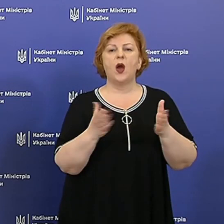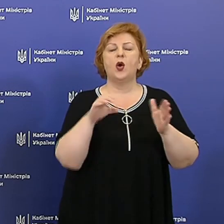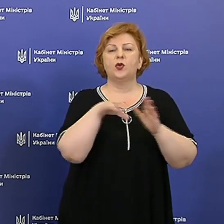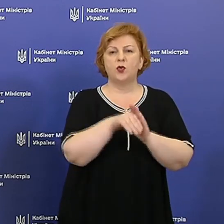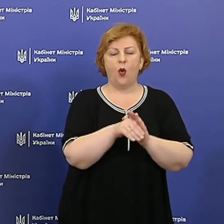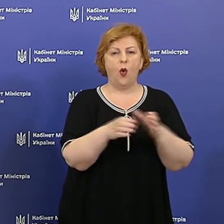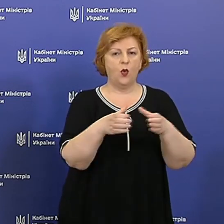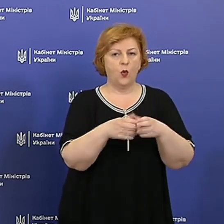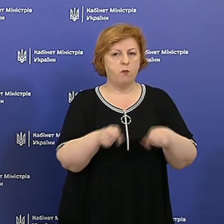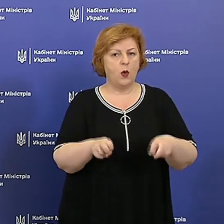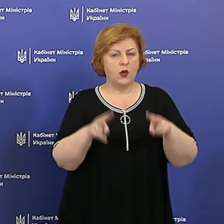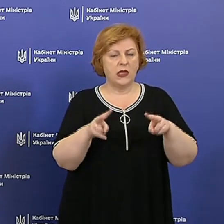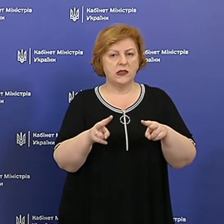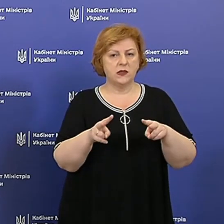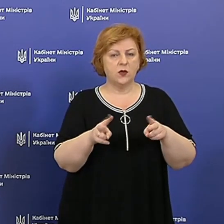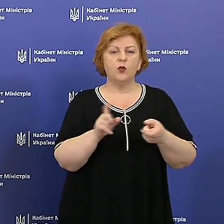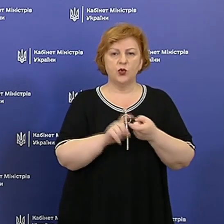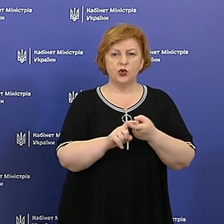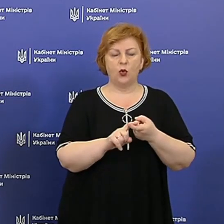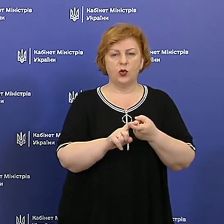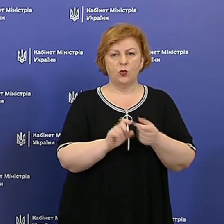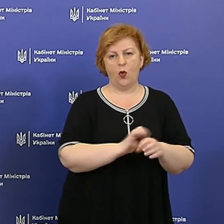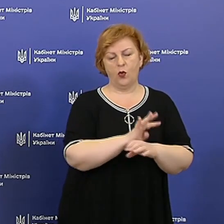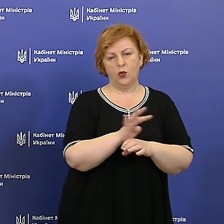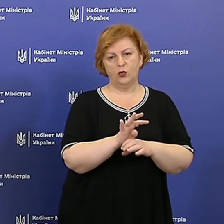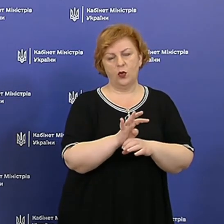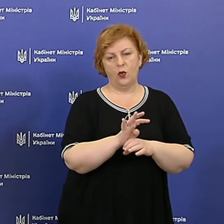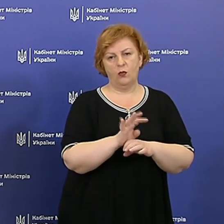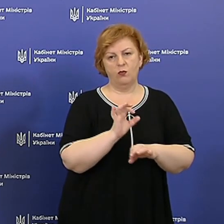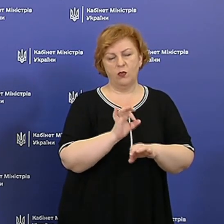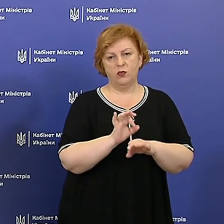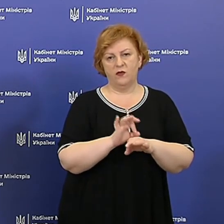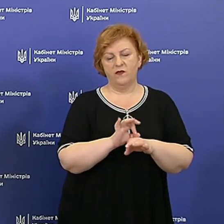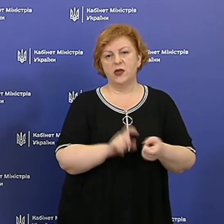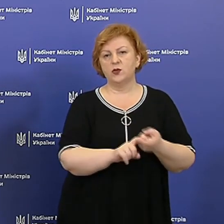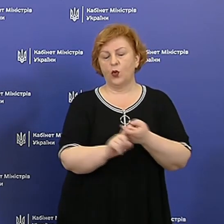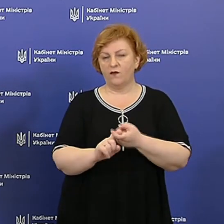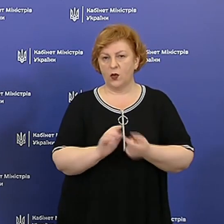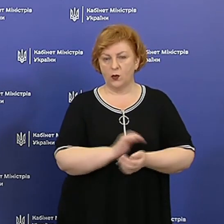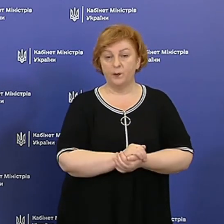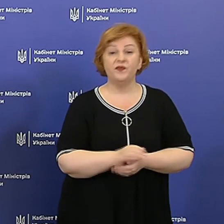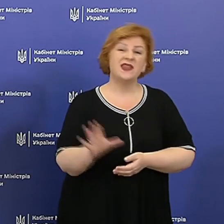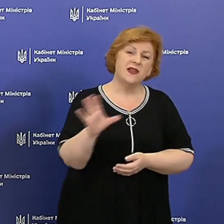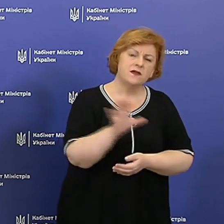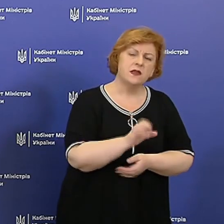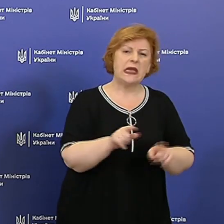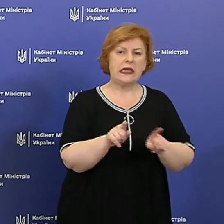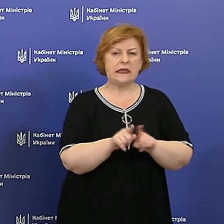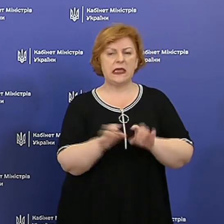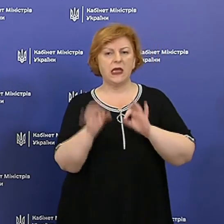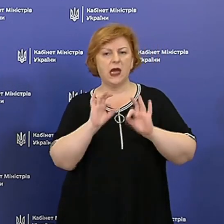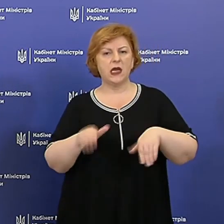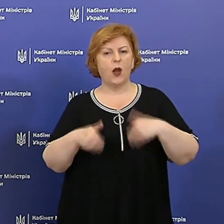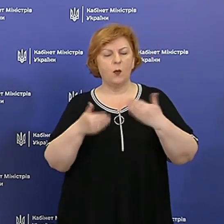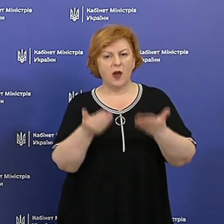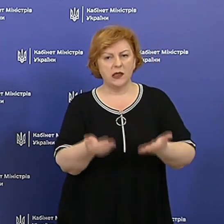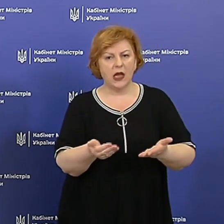ризику щодо коронавірусної хвороби. Тому всі ці такі рекомендації